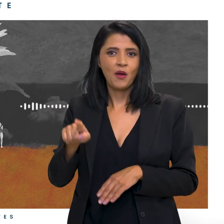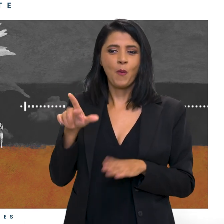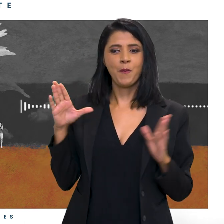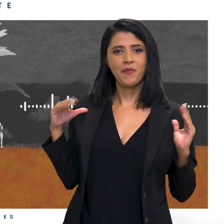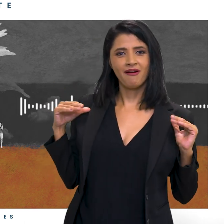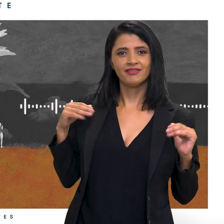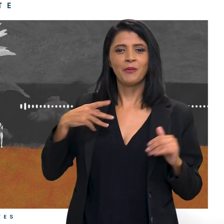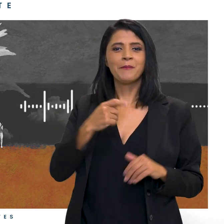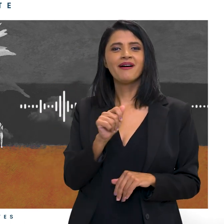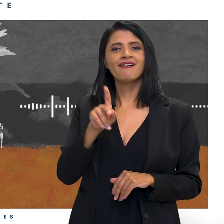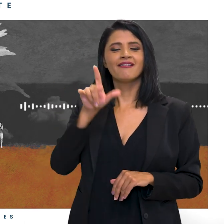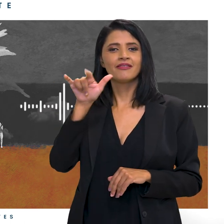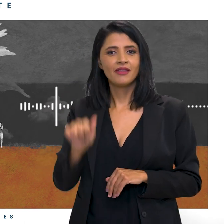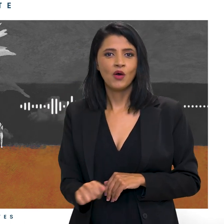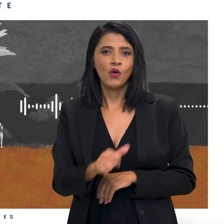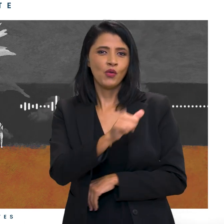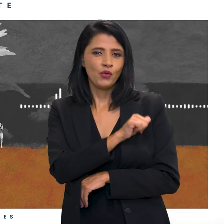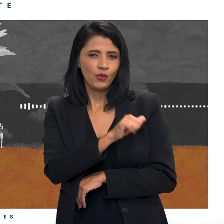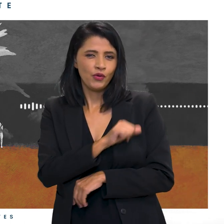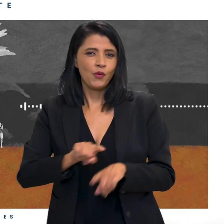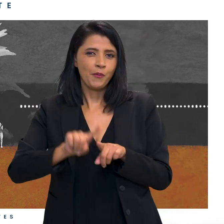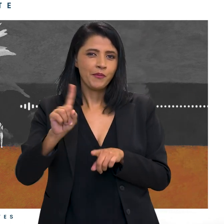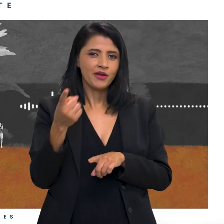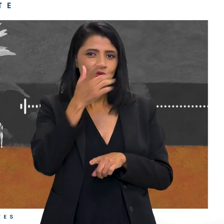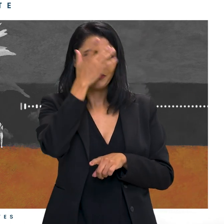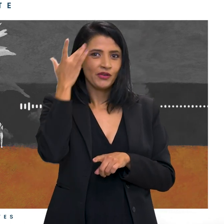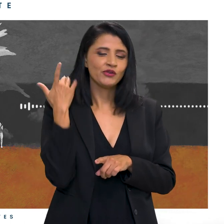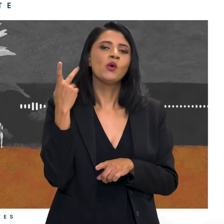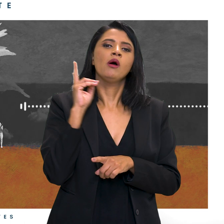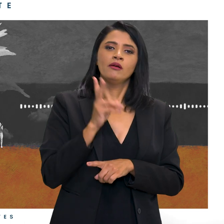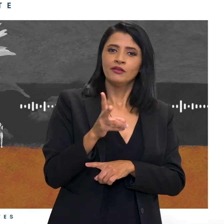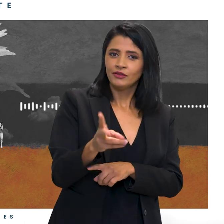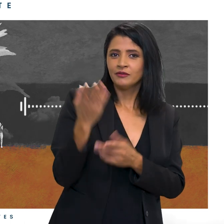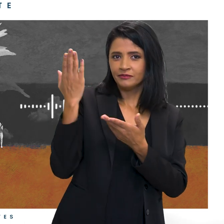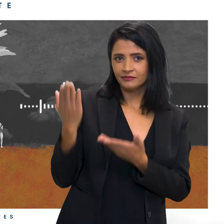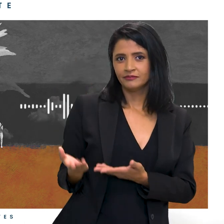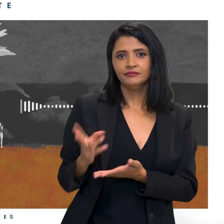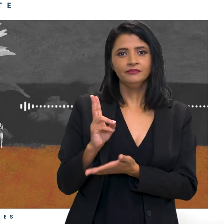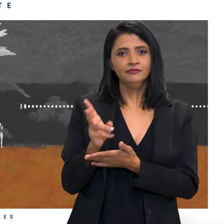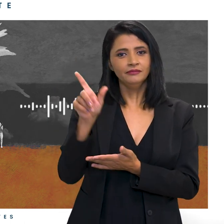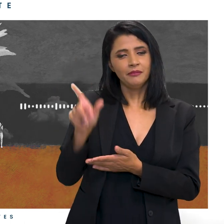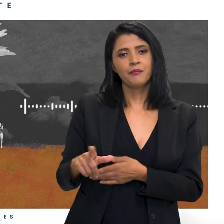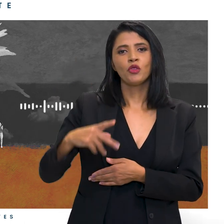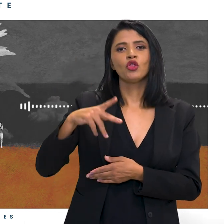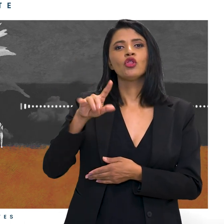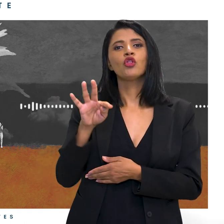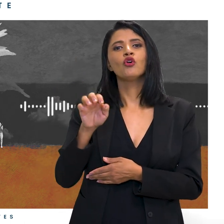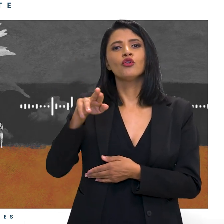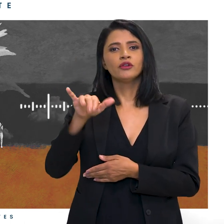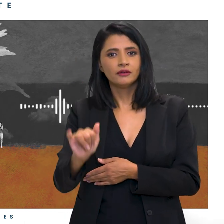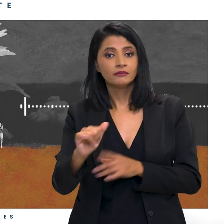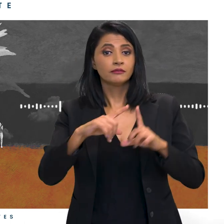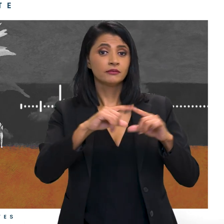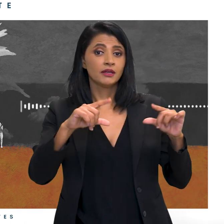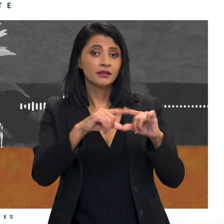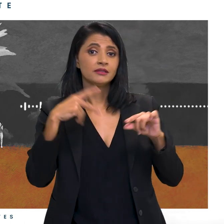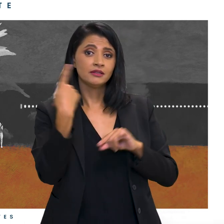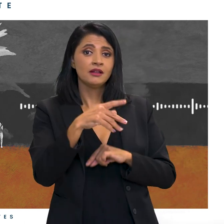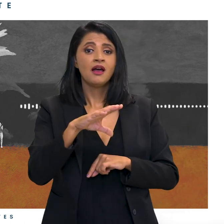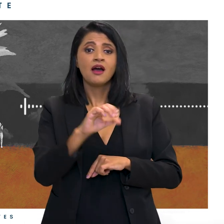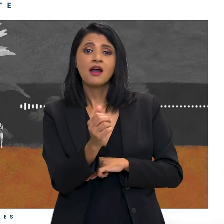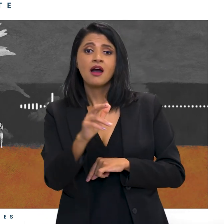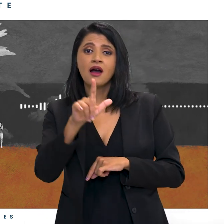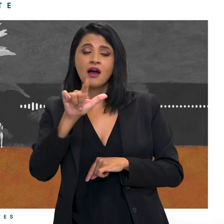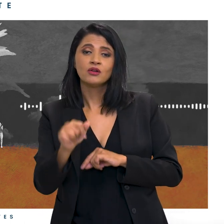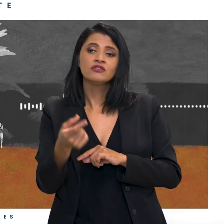Upardal. Na operação de áudio no Rio, temos mais um sobrevivente de 3 temporadas, ele mesmo, Tony Godoy. Em Brasília, a vez foi